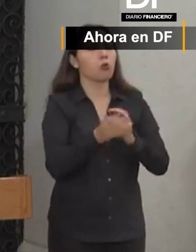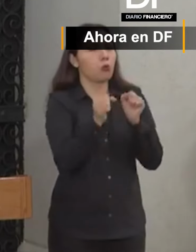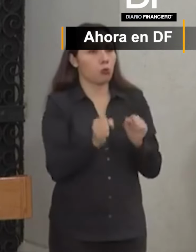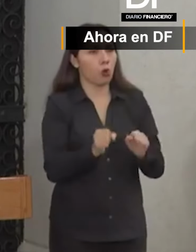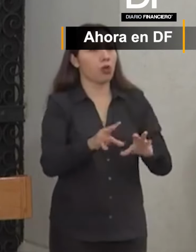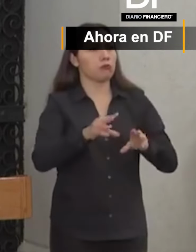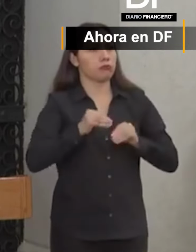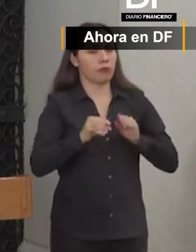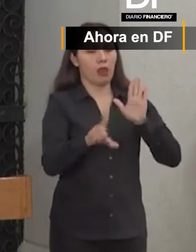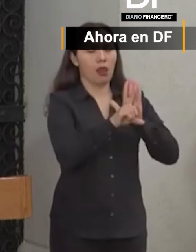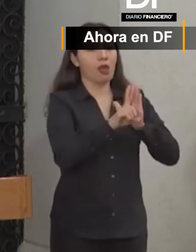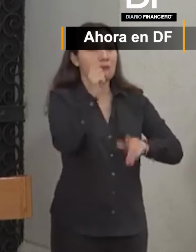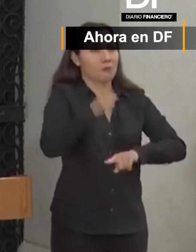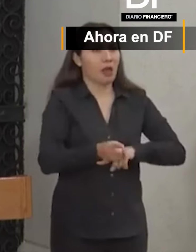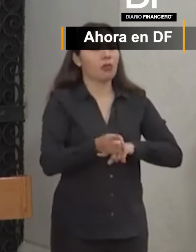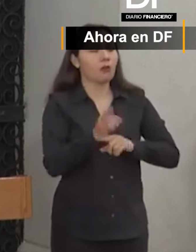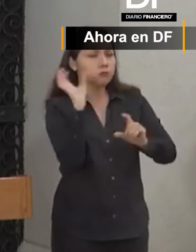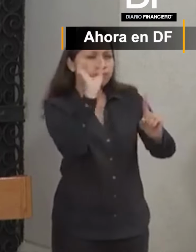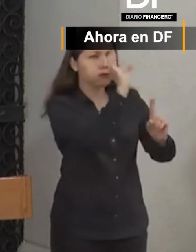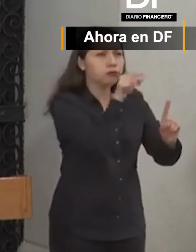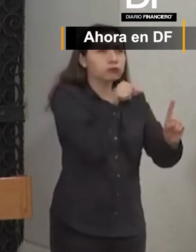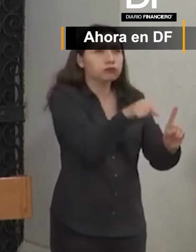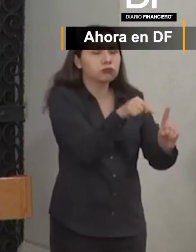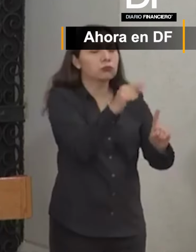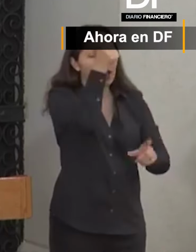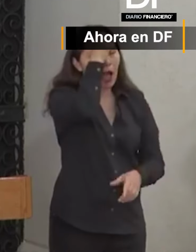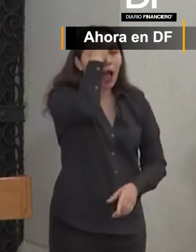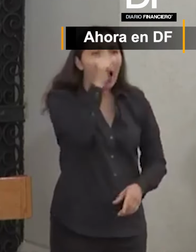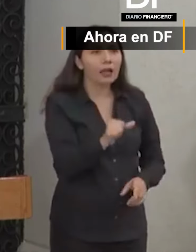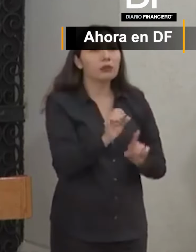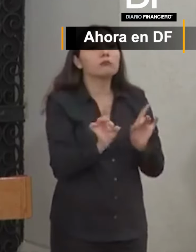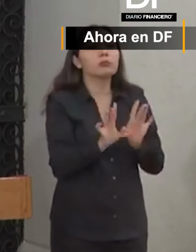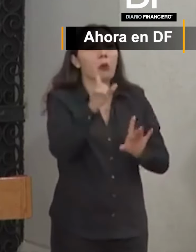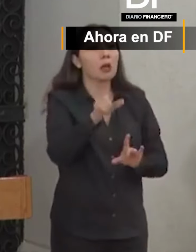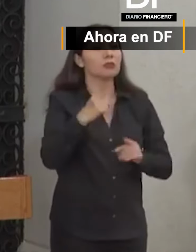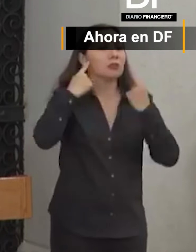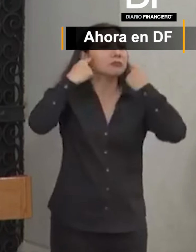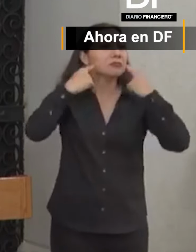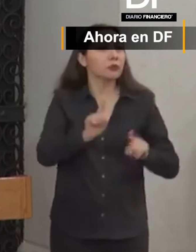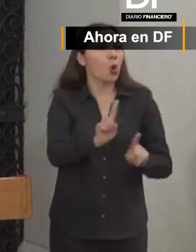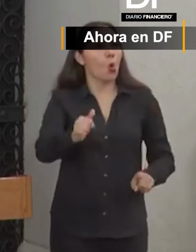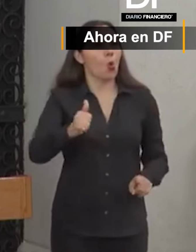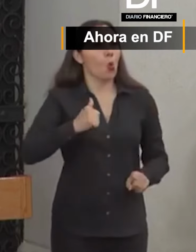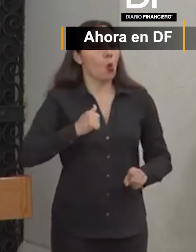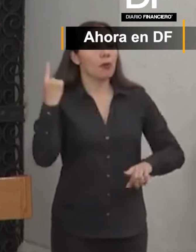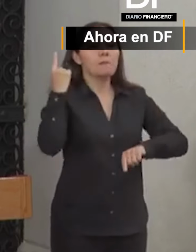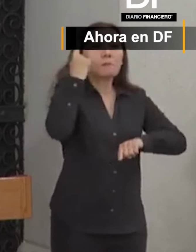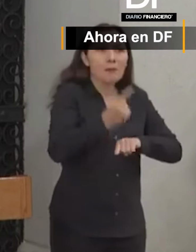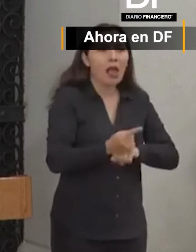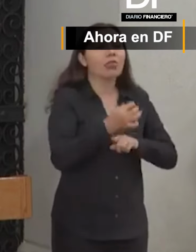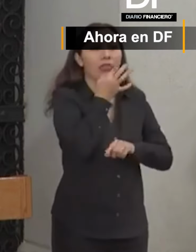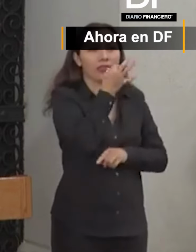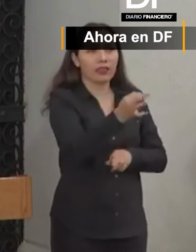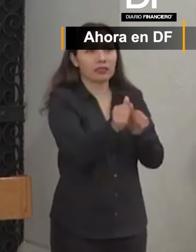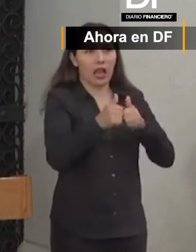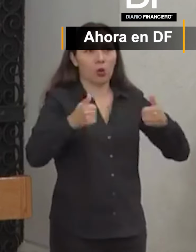facultades que le otorga la ley para perseguir y castigar a aquellos que no cumplan con las instrucciones que ha entregado